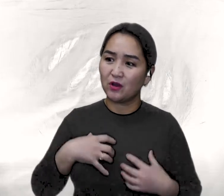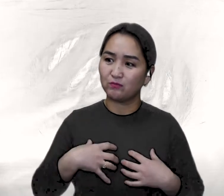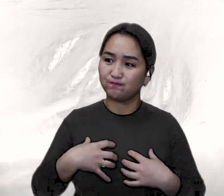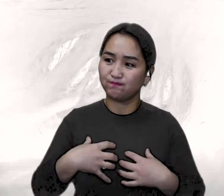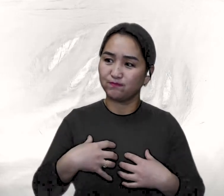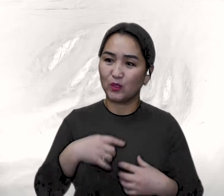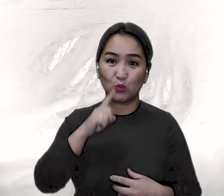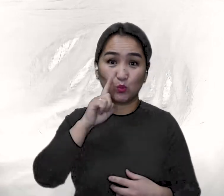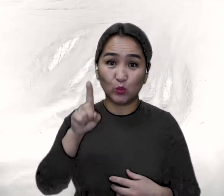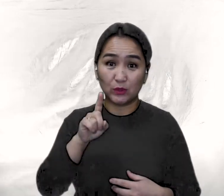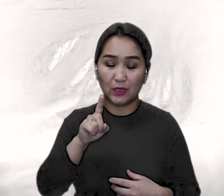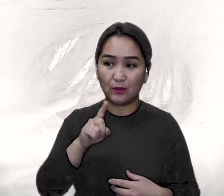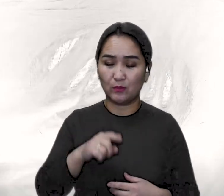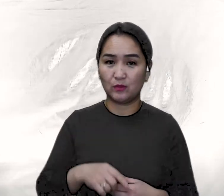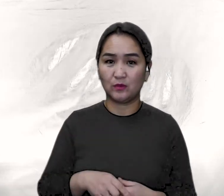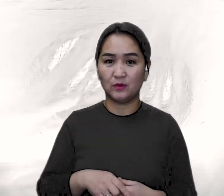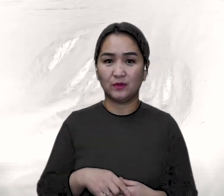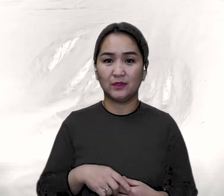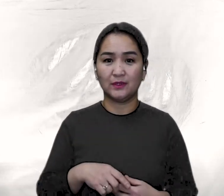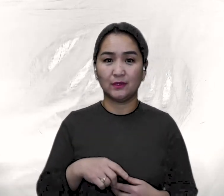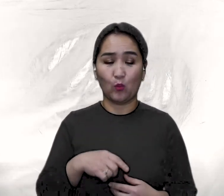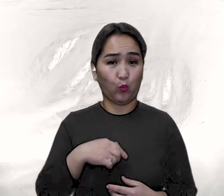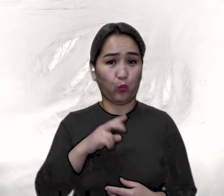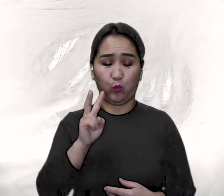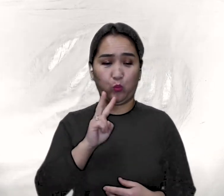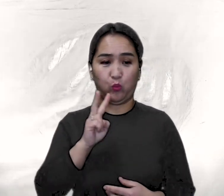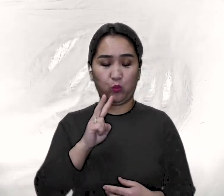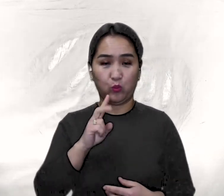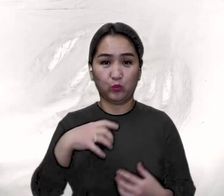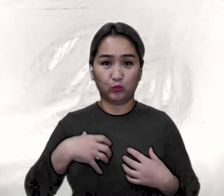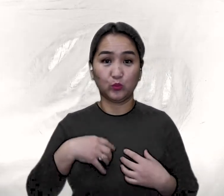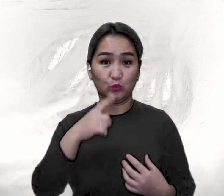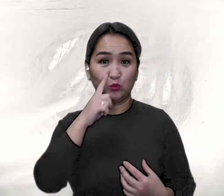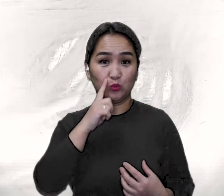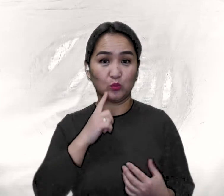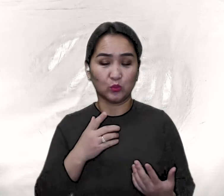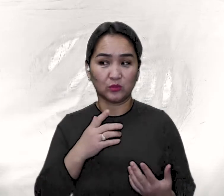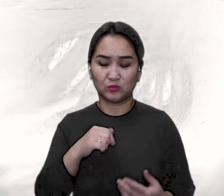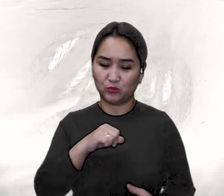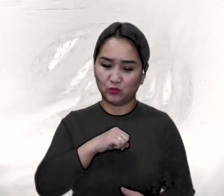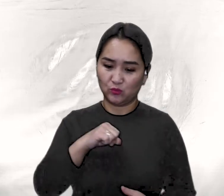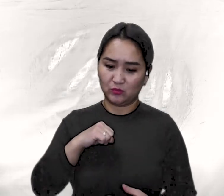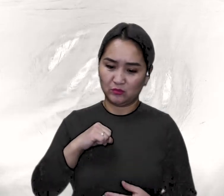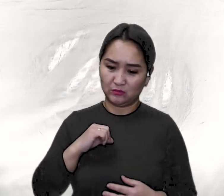хөхөндөө тавгуцдаг уу гэд ингээд асуусан чинь гүү гэд тэгэхээр би ингээ өөрөө гайхаад